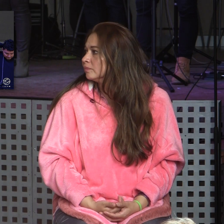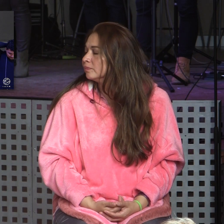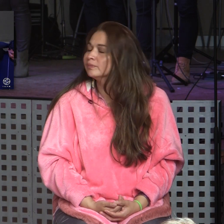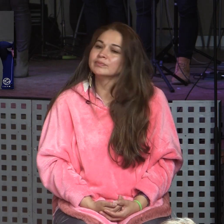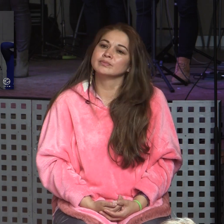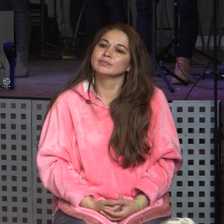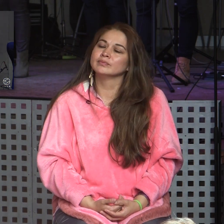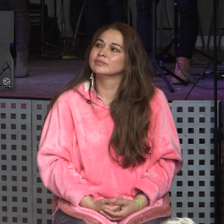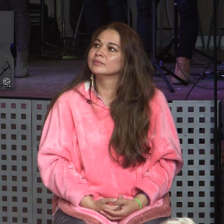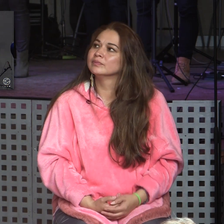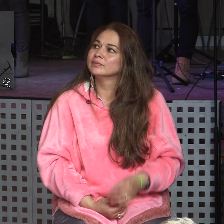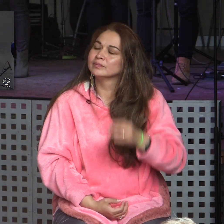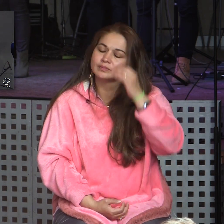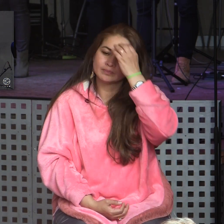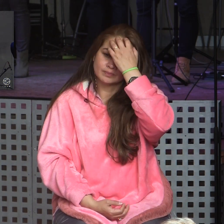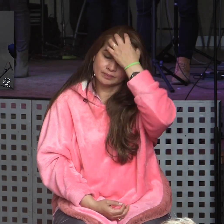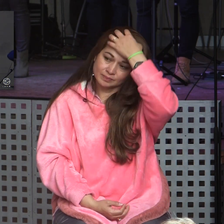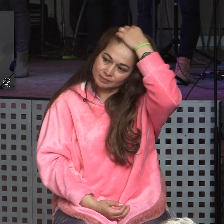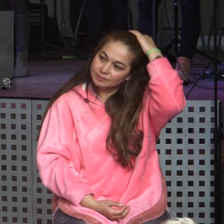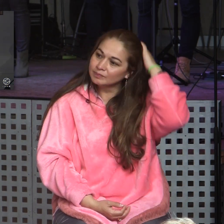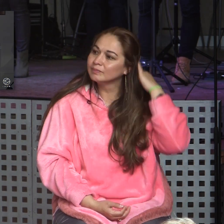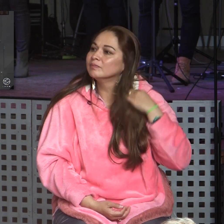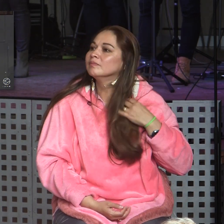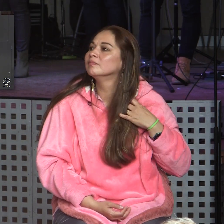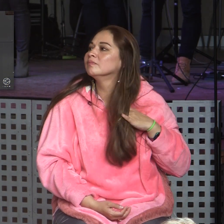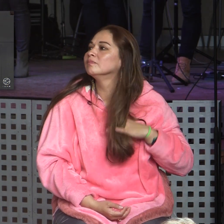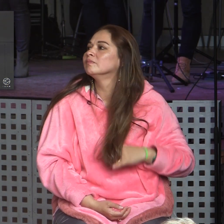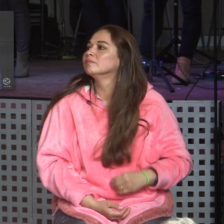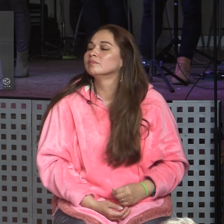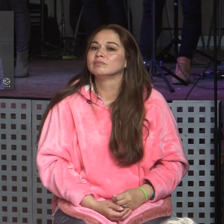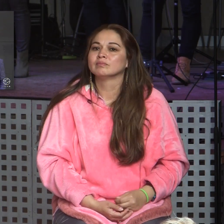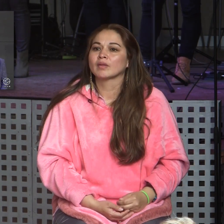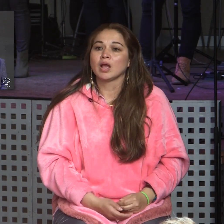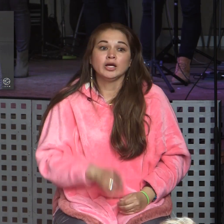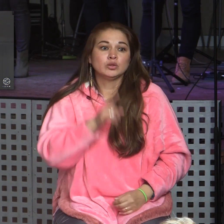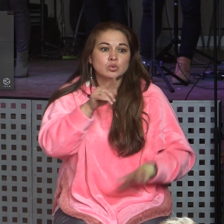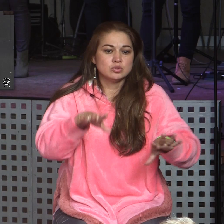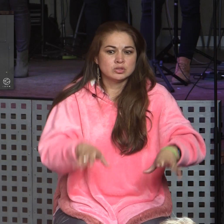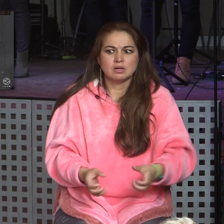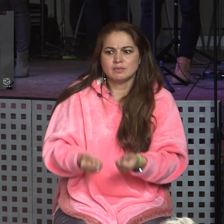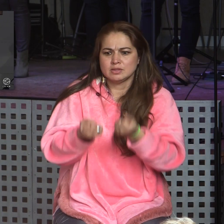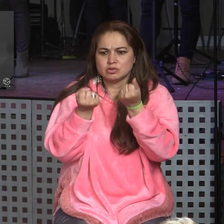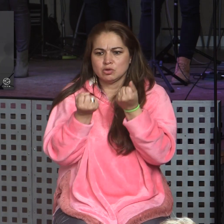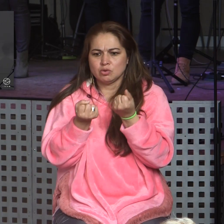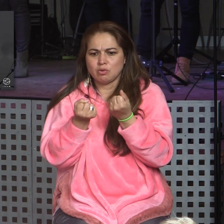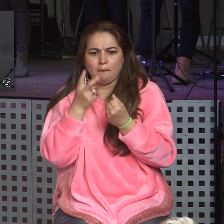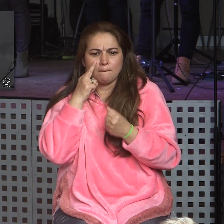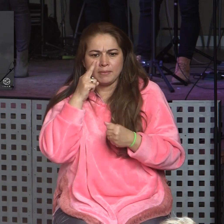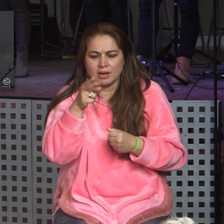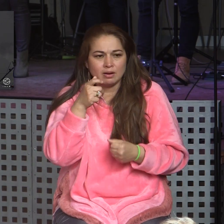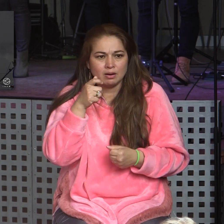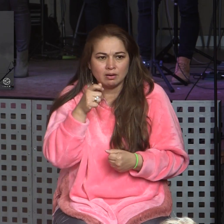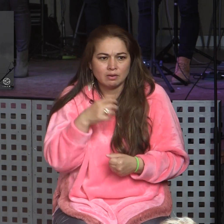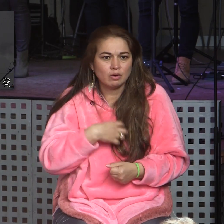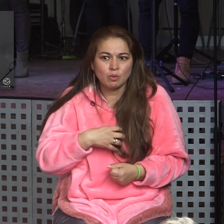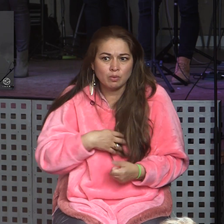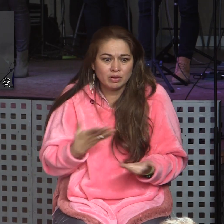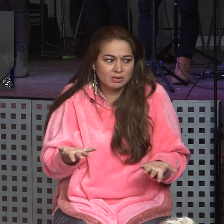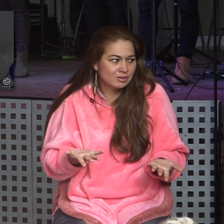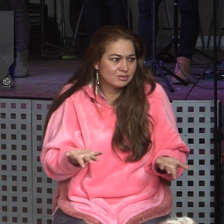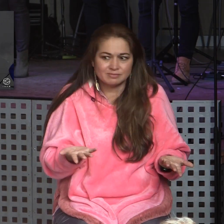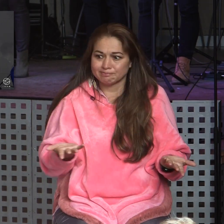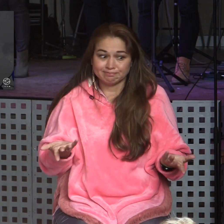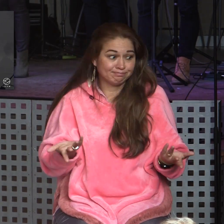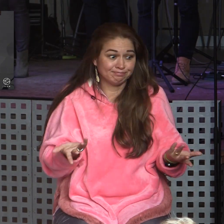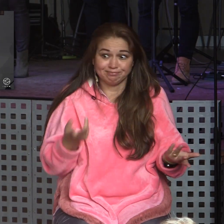Séñamela. Vamos, muéstrame dónde está. ¿Dónde está la salvación? Que yo la pueda